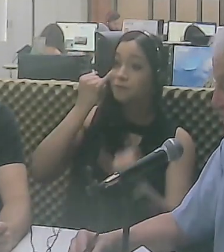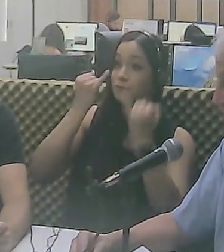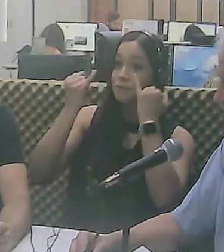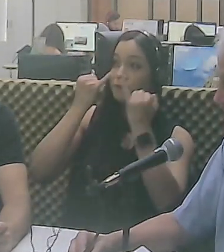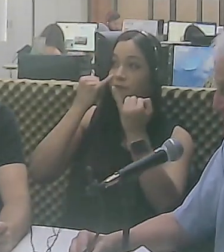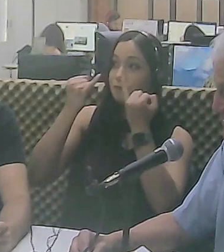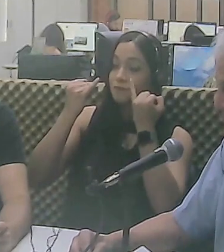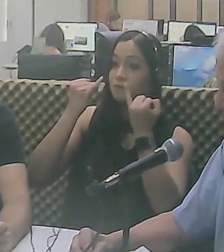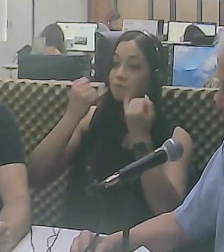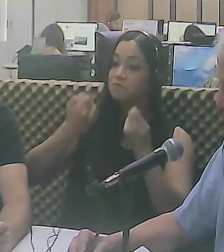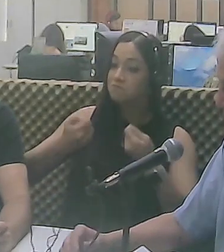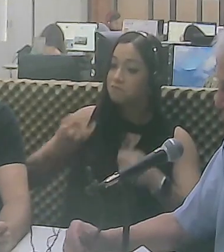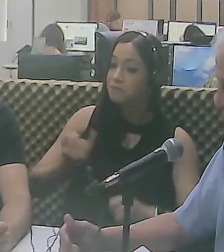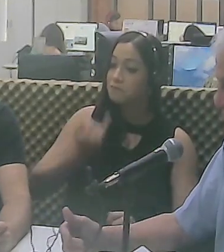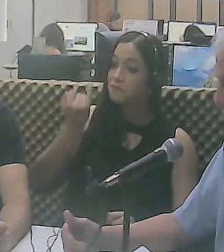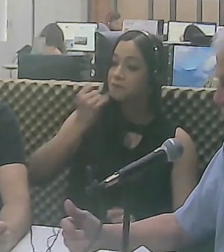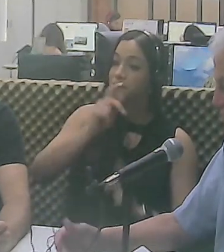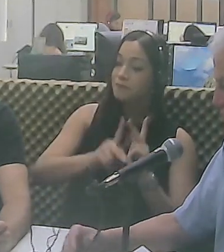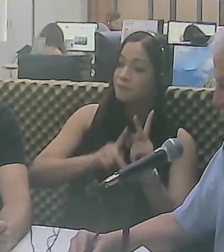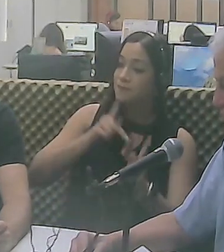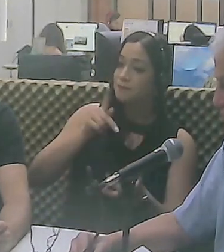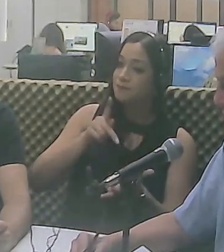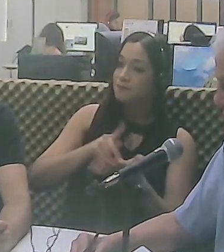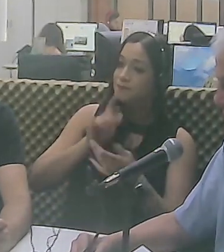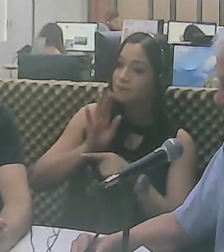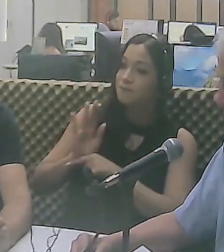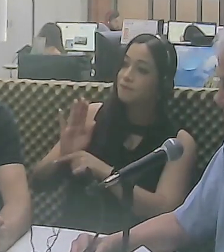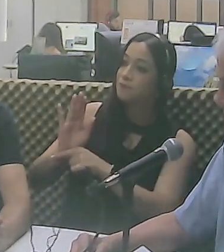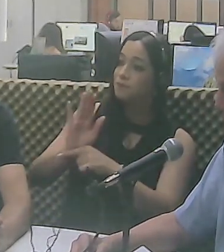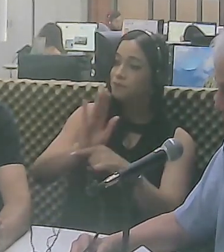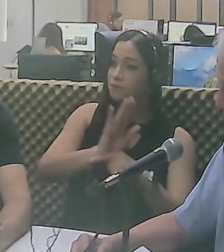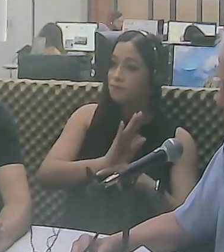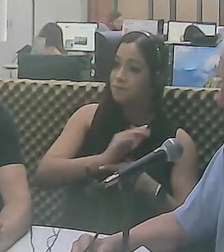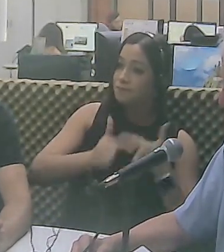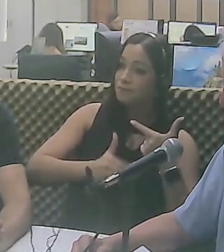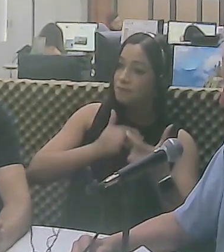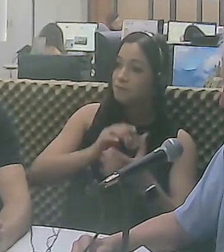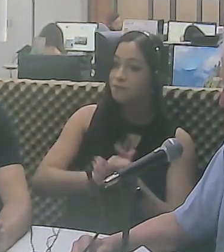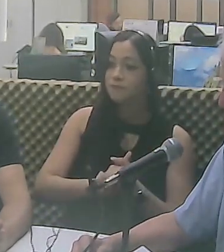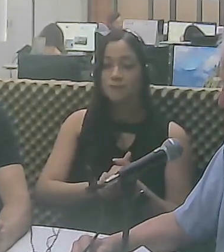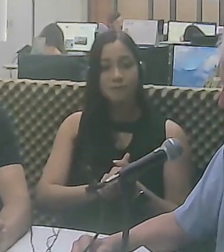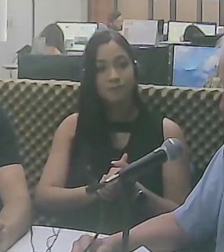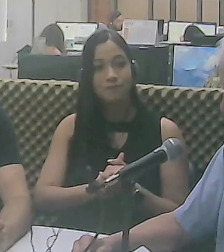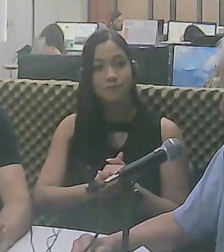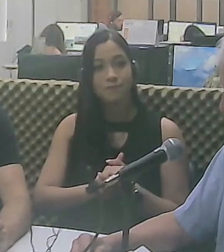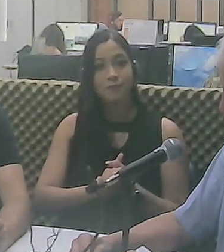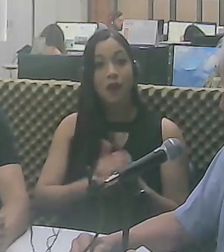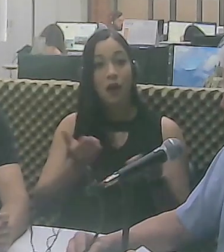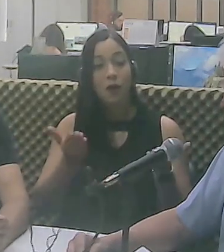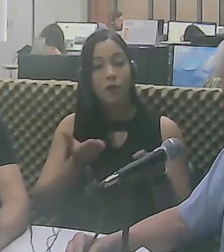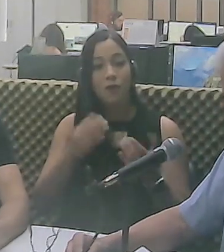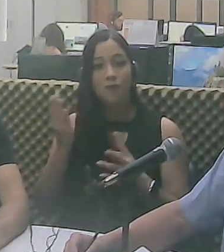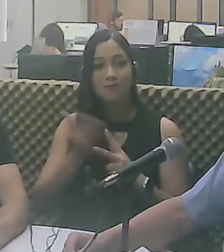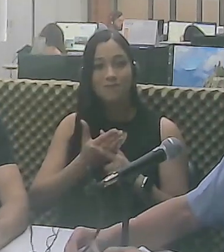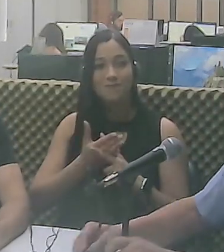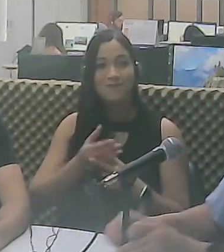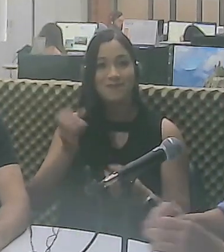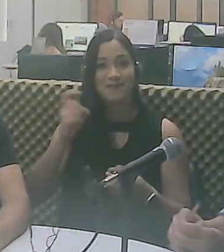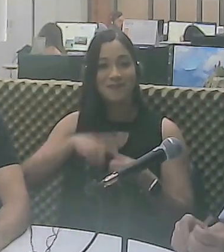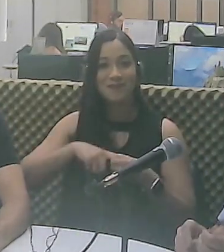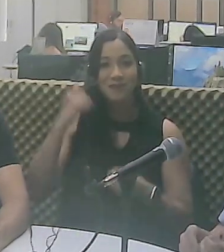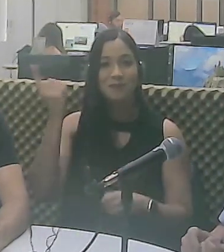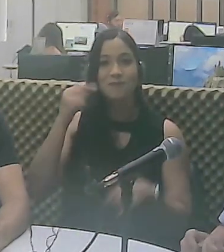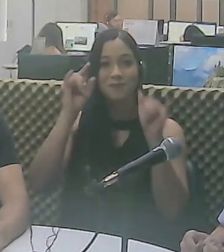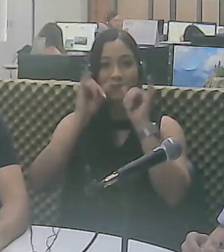informações necessária para que a população possa colaborar também nesse trabalho bom vamos agora para um rápido intervalo